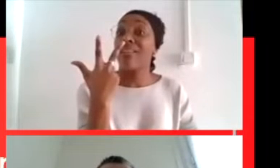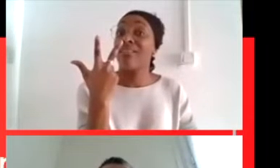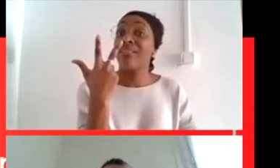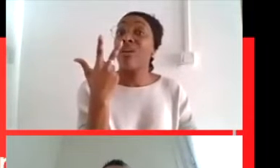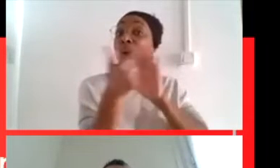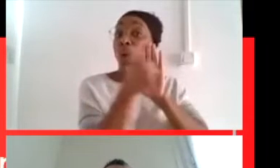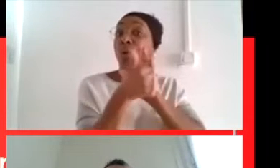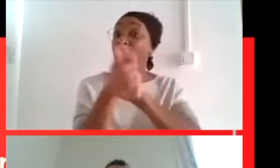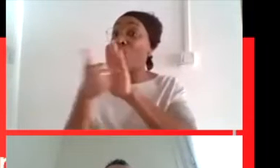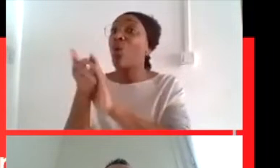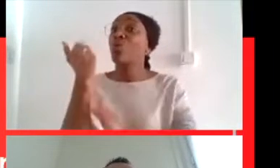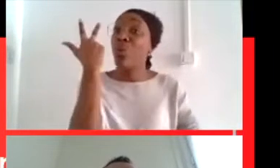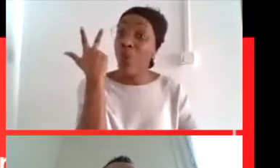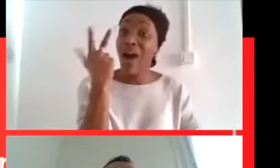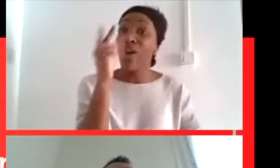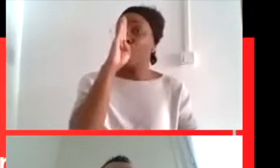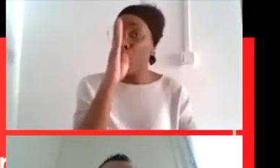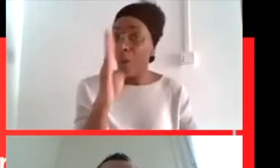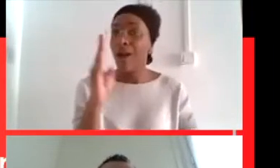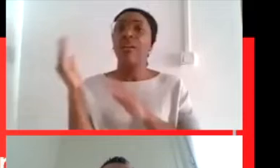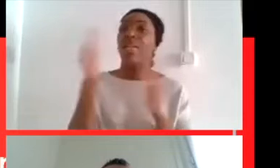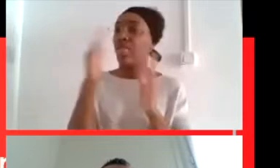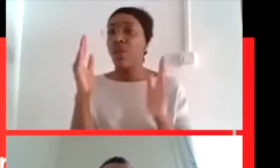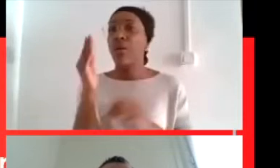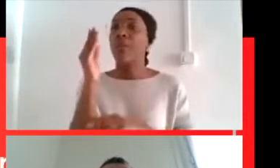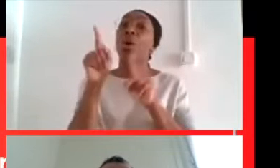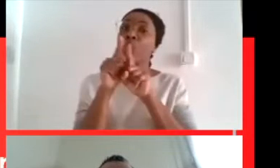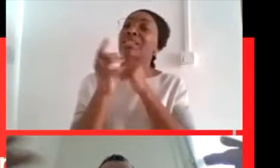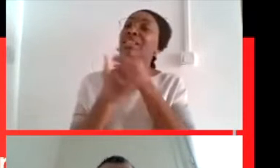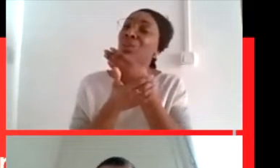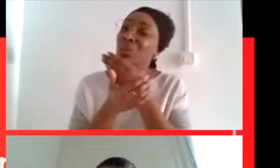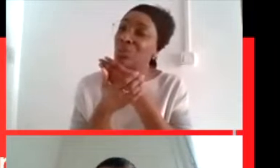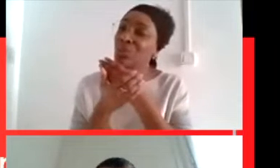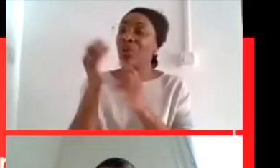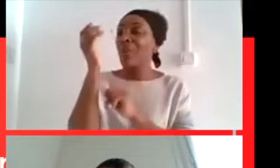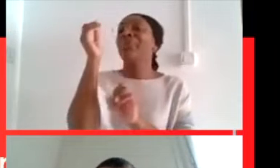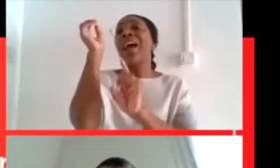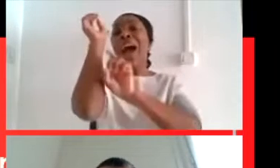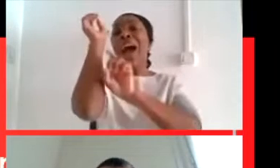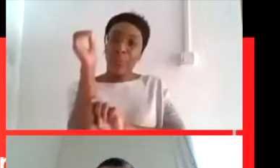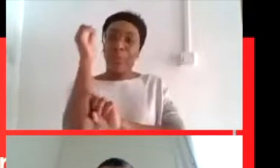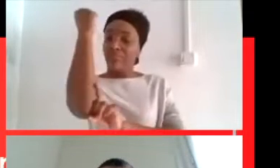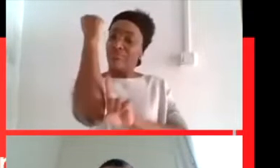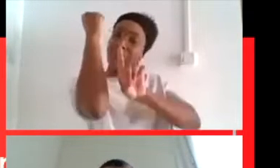secours, quelqu'un en qui on peut trouver une oreille qui écoute. Et Dieu veut qu'on devienne comme cela, droit,